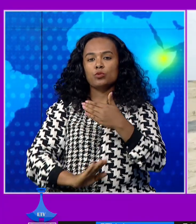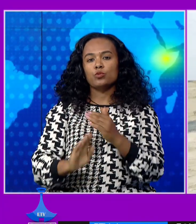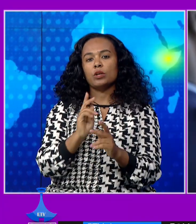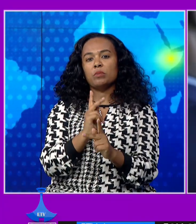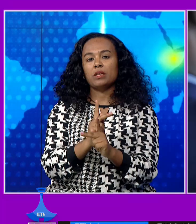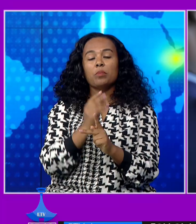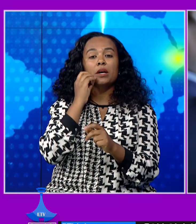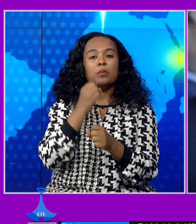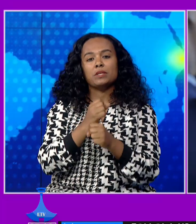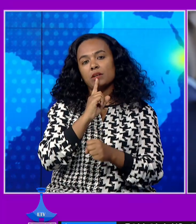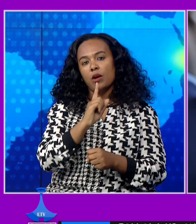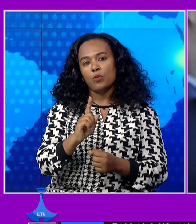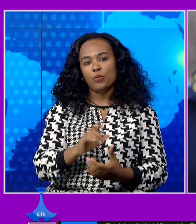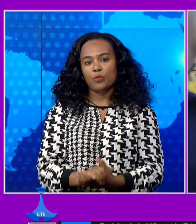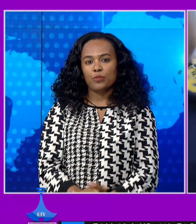የሚጠበቅ የቤት ስራ ነው።